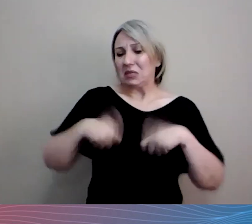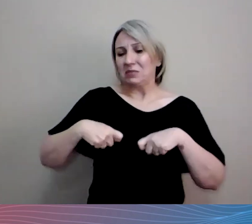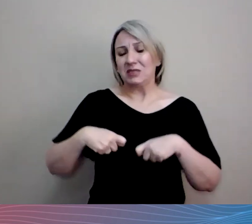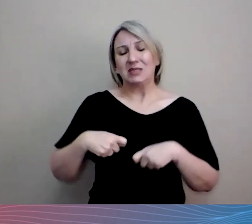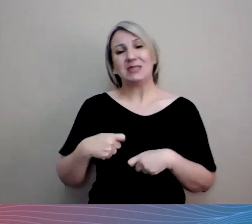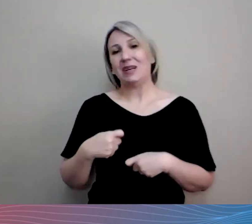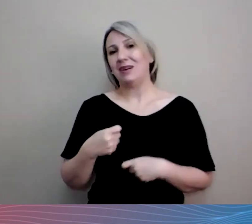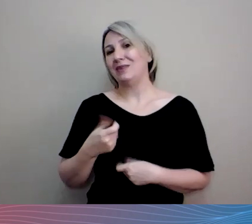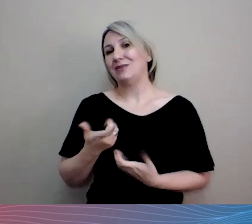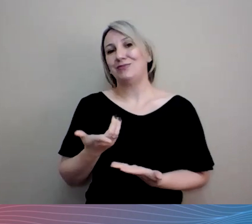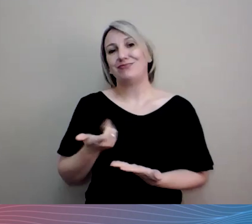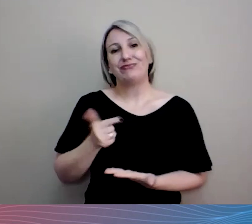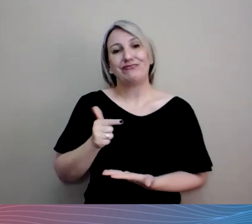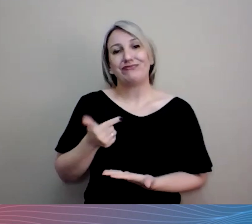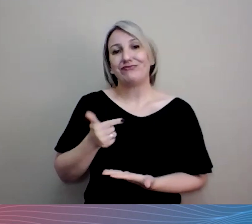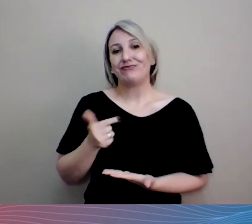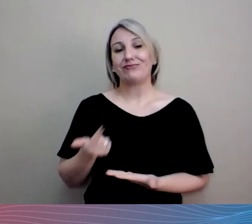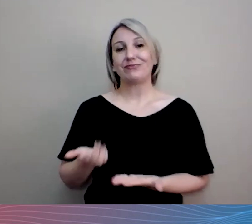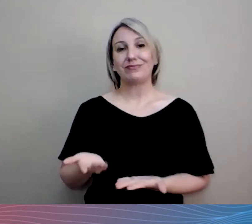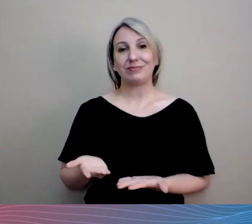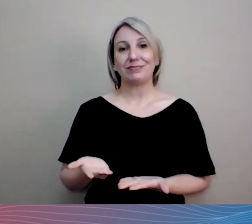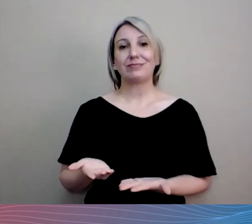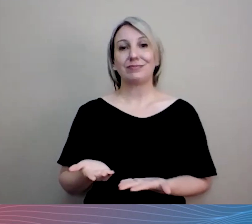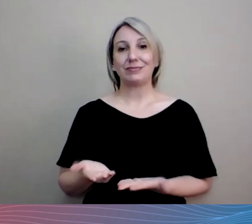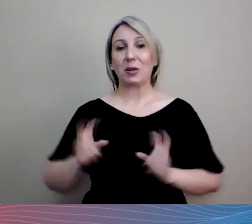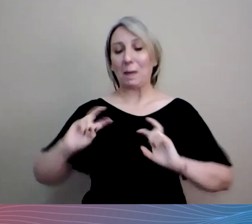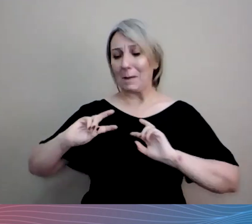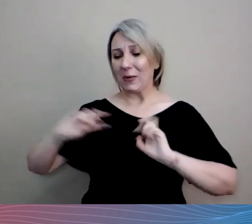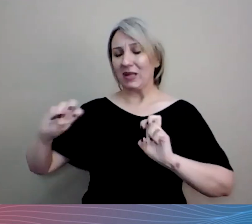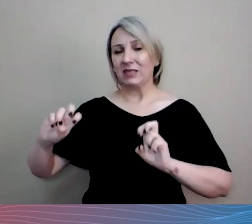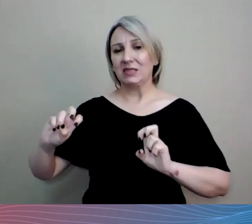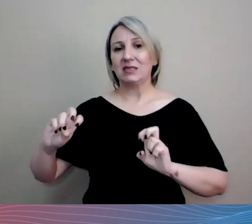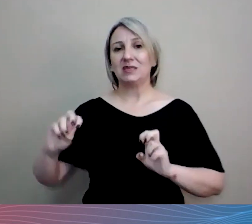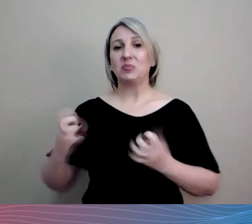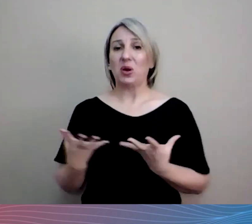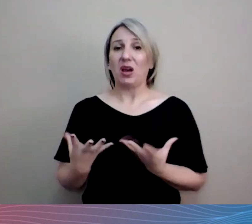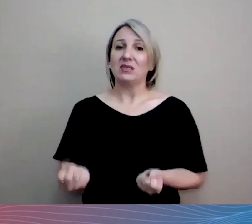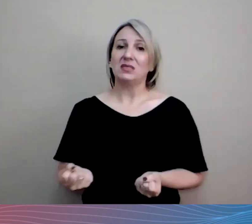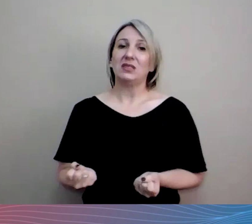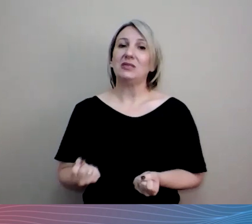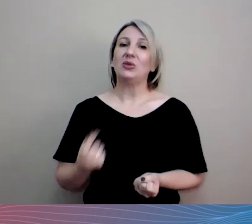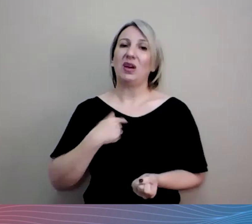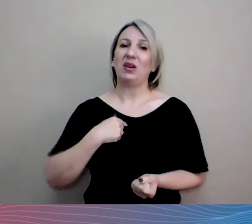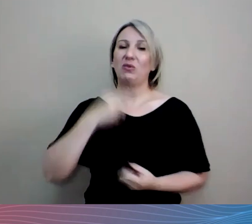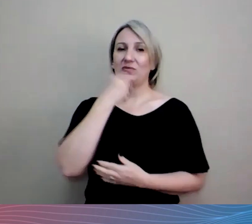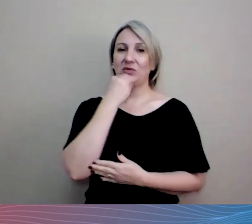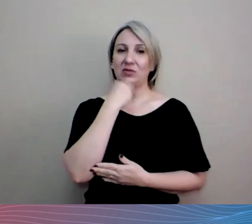até você reconhecer a sua insignificância.